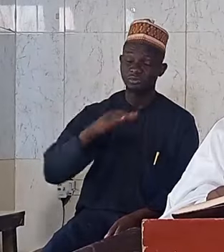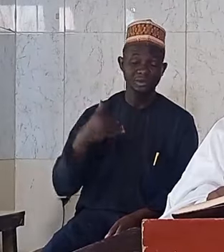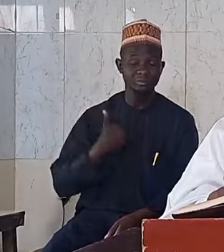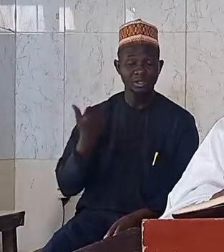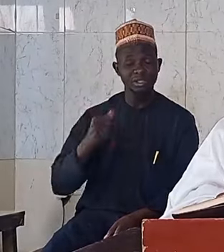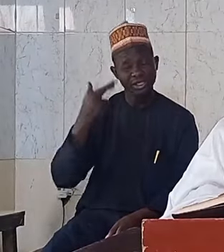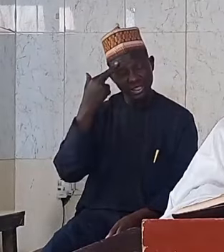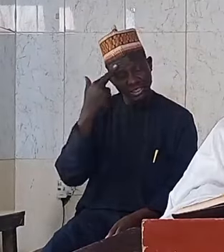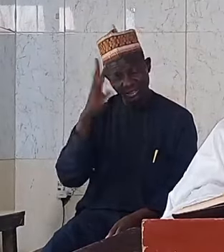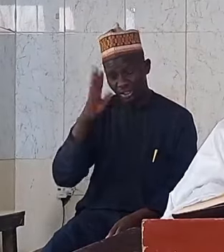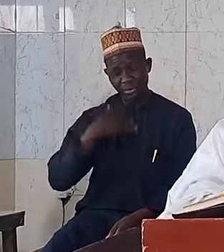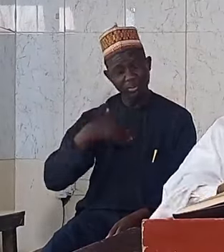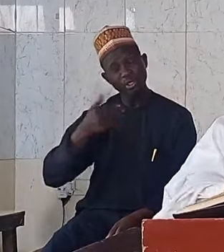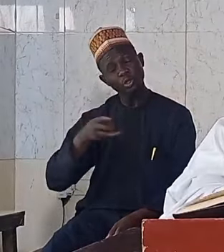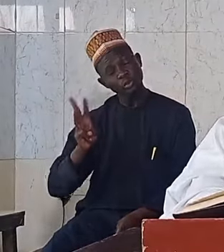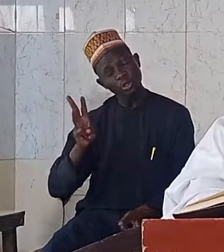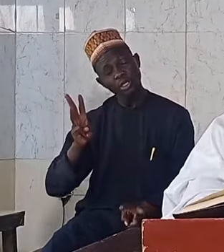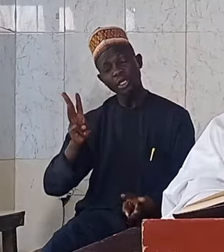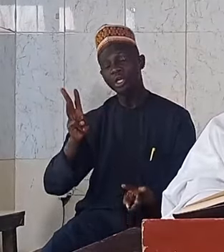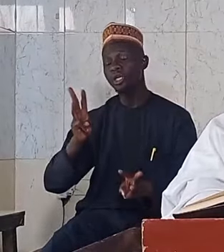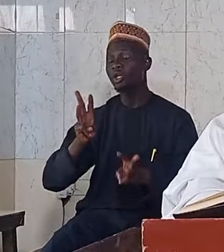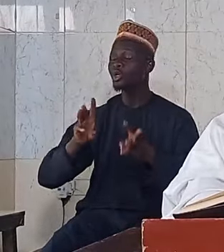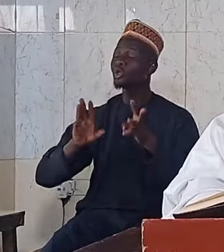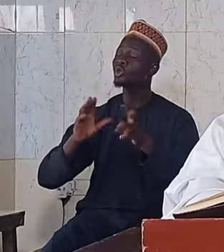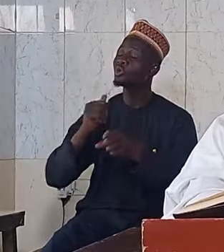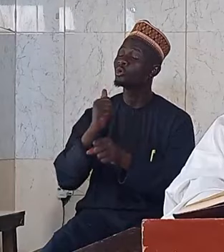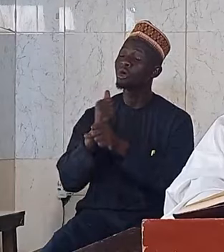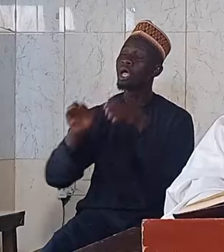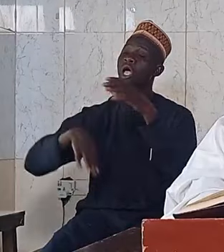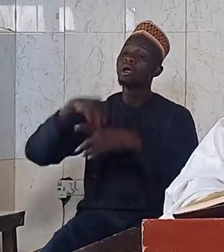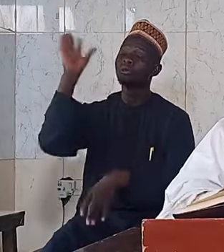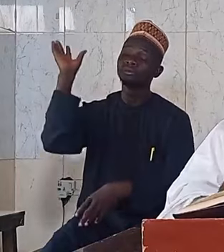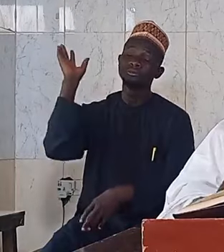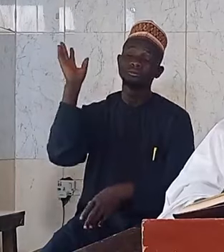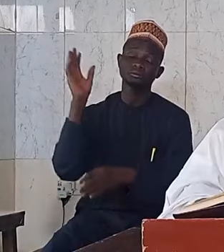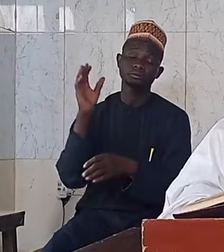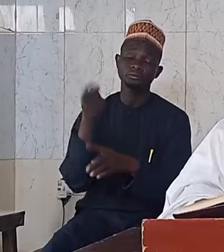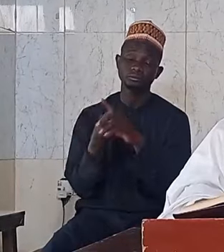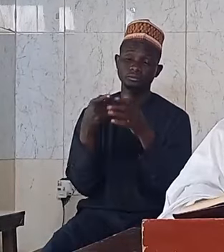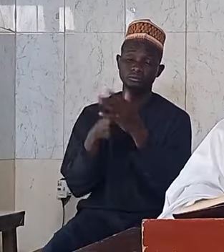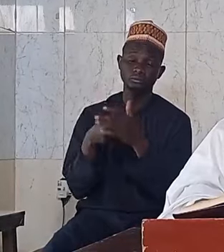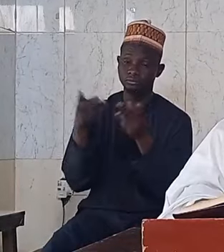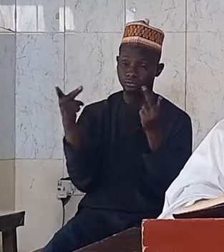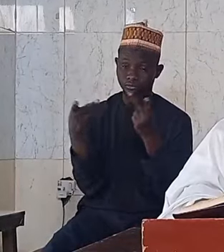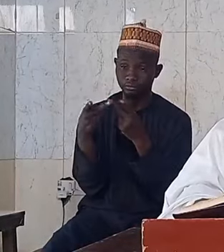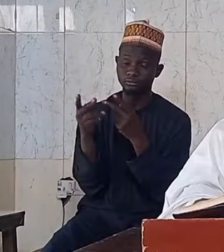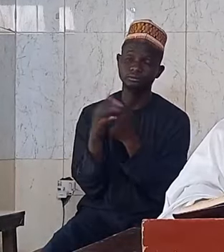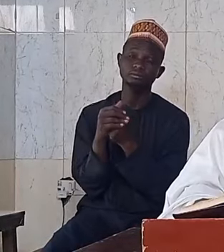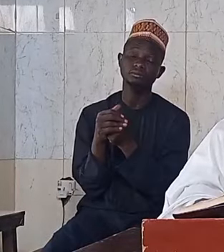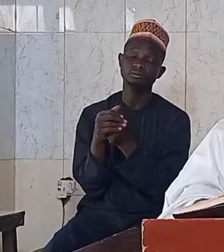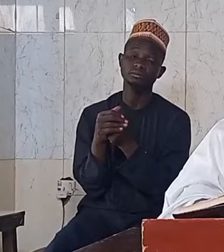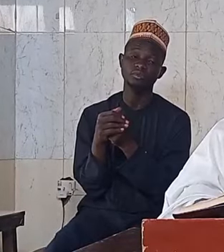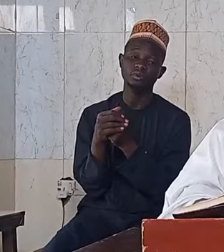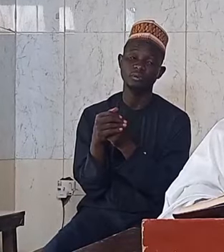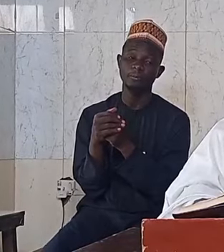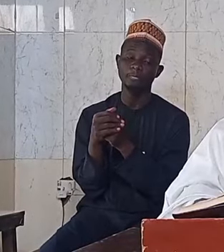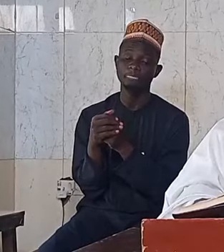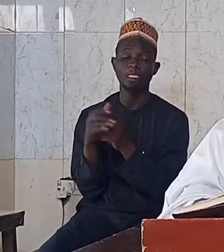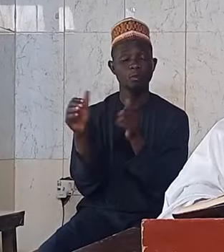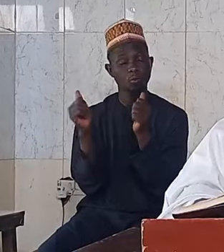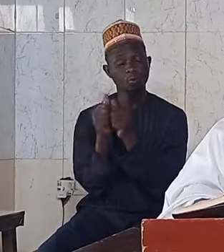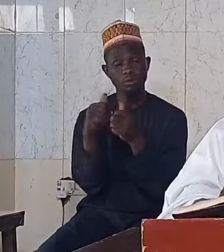wala yahtaduna sabilan kuma ba su da wata hanya da za su shiri zuwa gare ta da za ta fidda su daga wannan matsala wama a hada